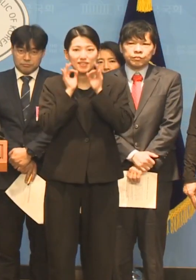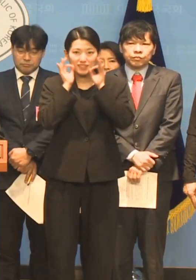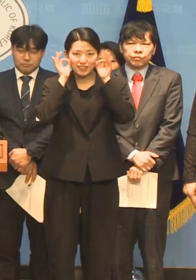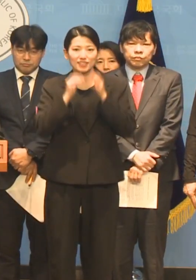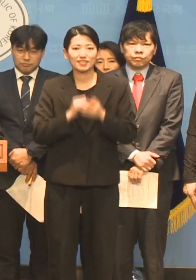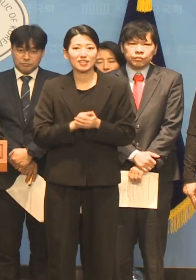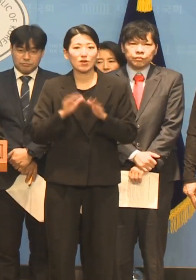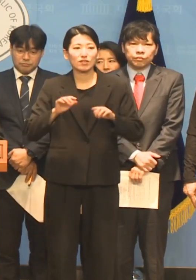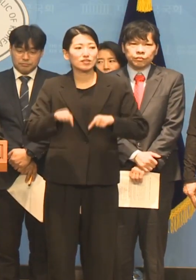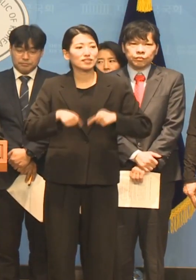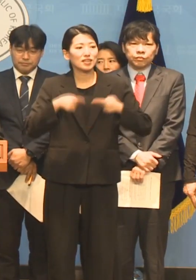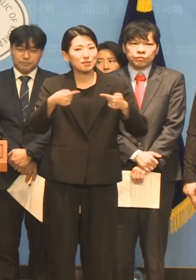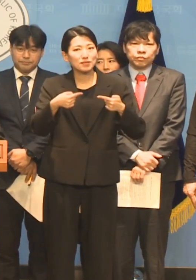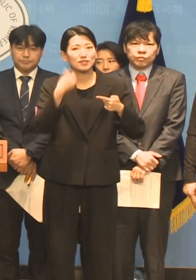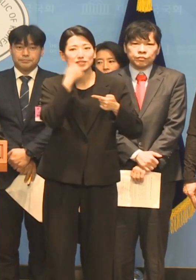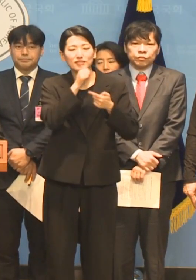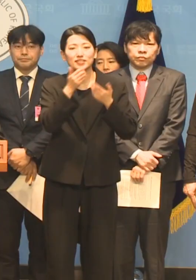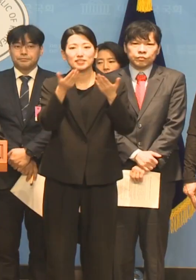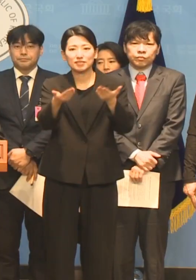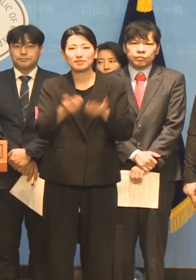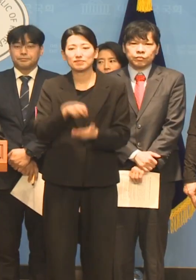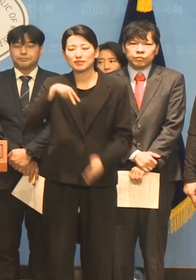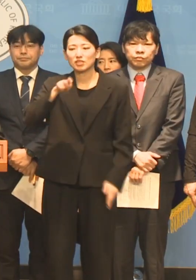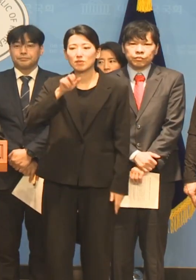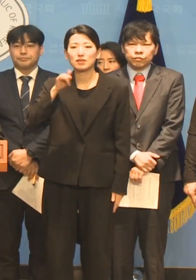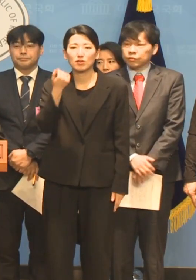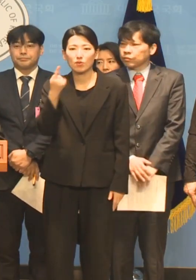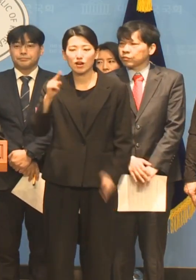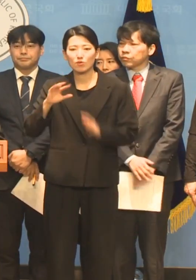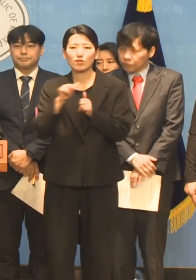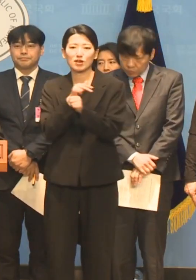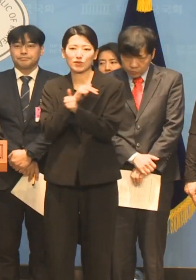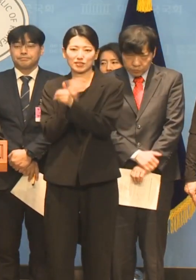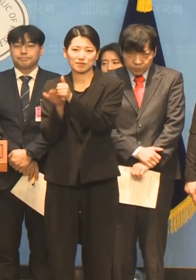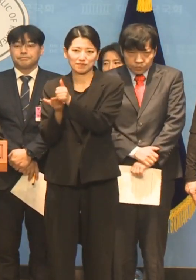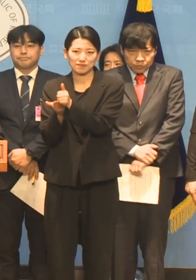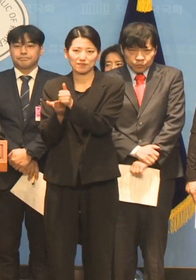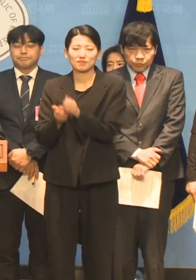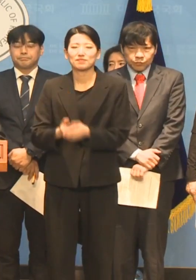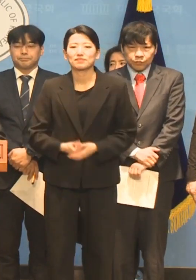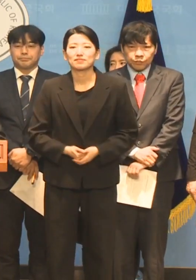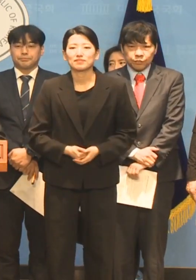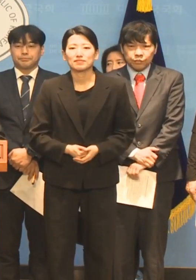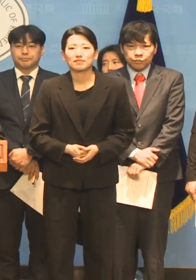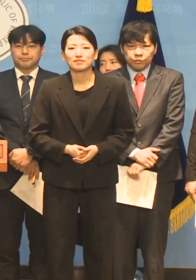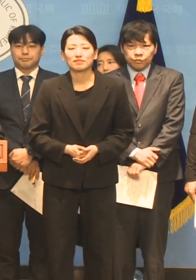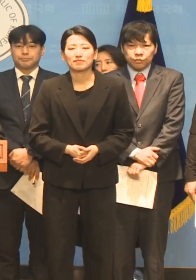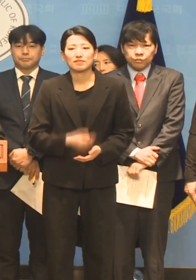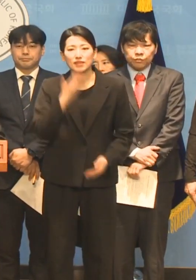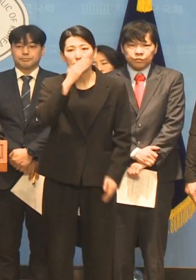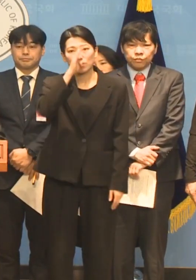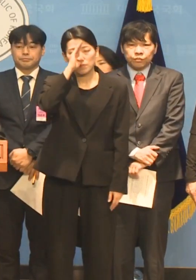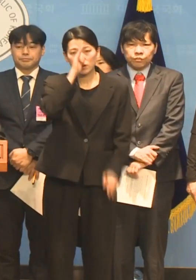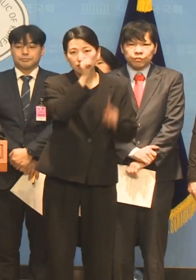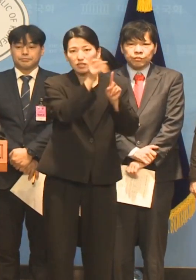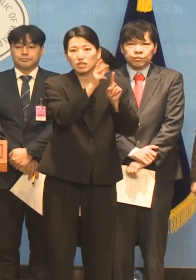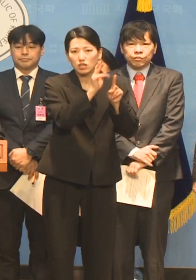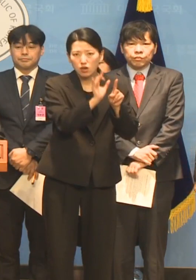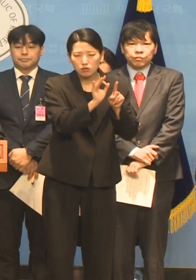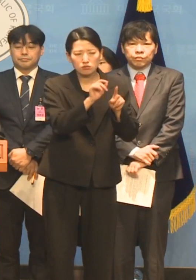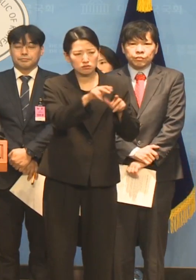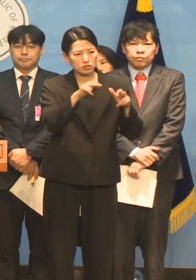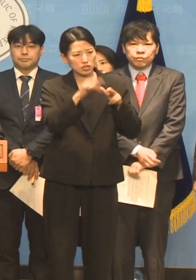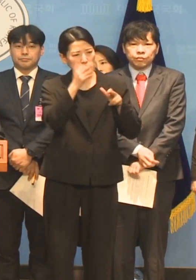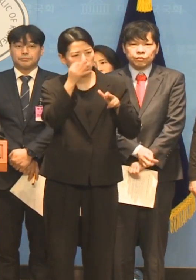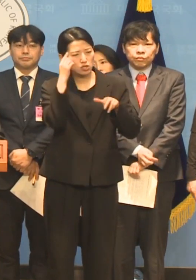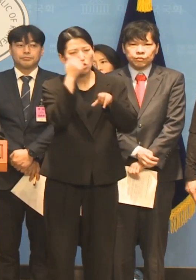분들을 소개하도록 하겠습니다. 서미화 국회의원님 자리하셨습니다. 1형 당뇨병 장애인정 연구의